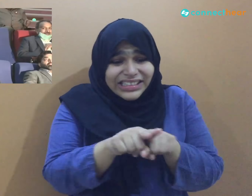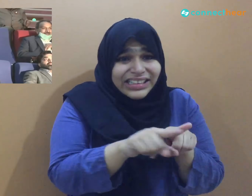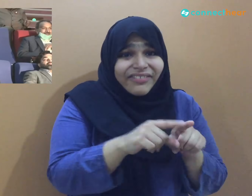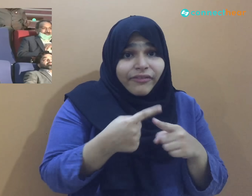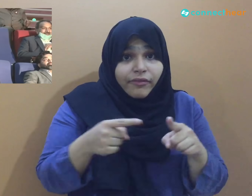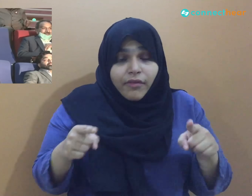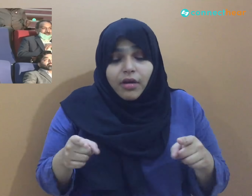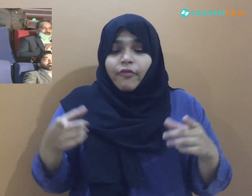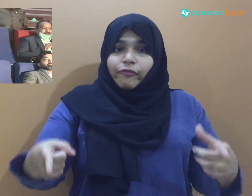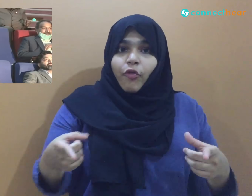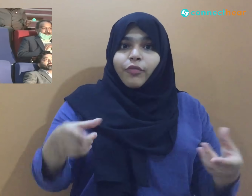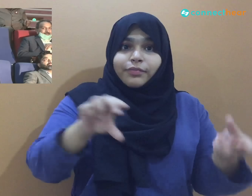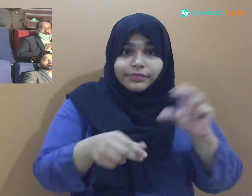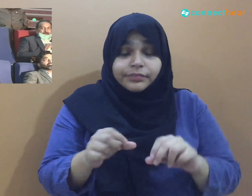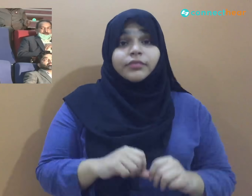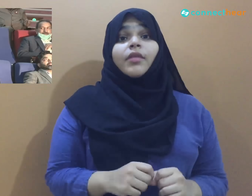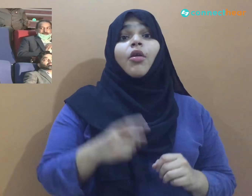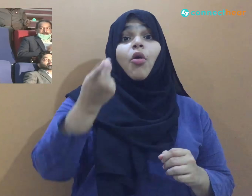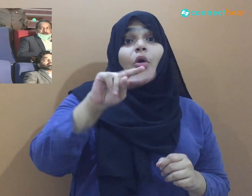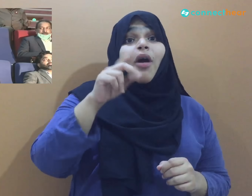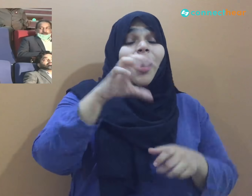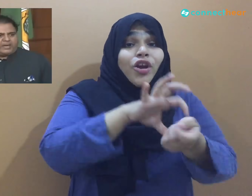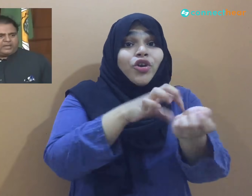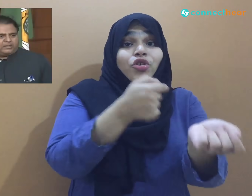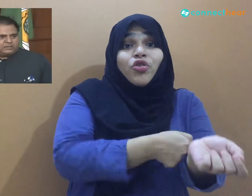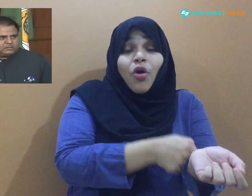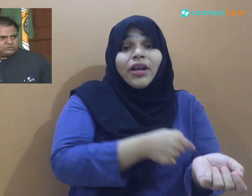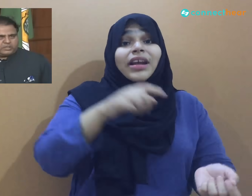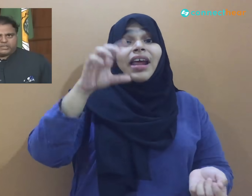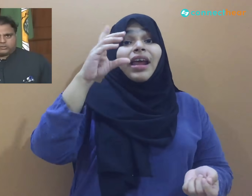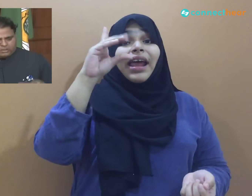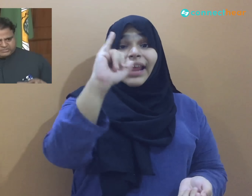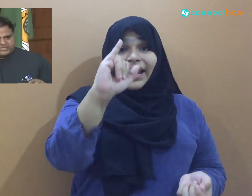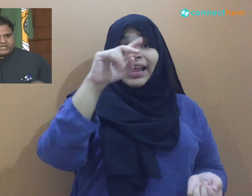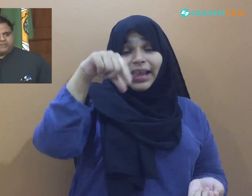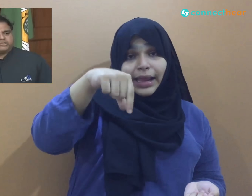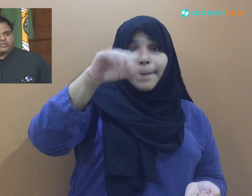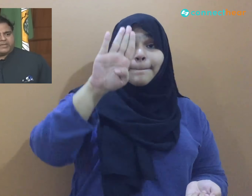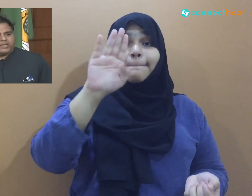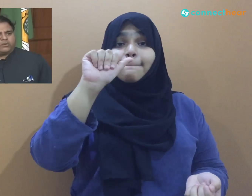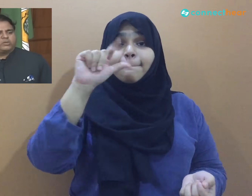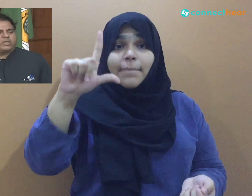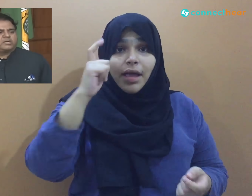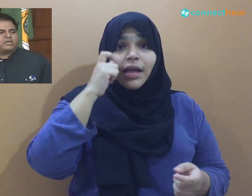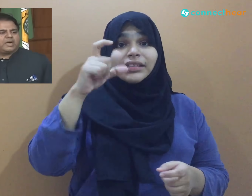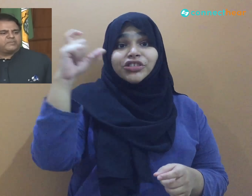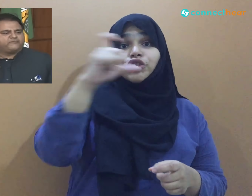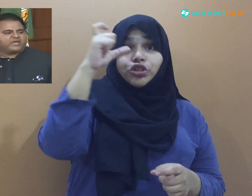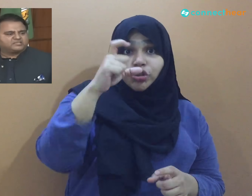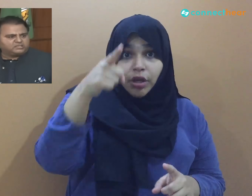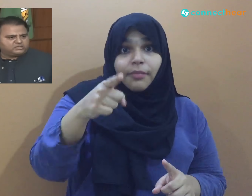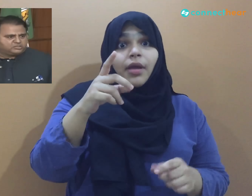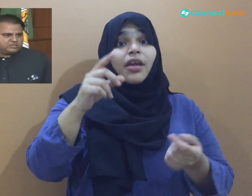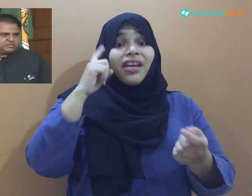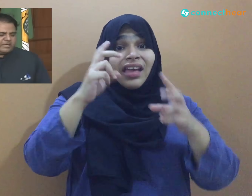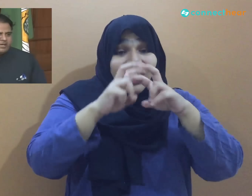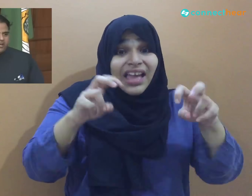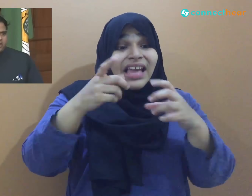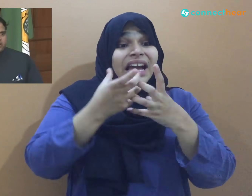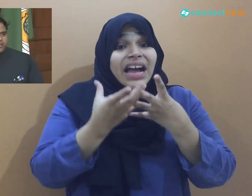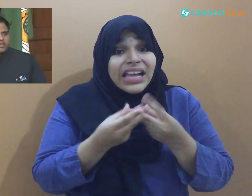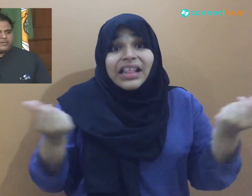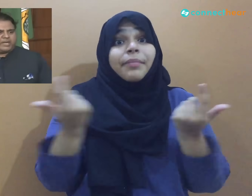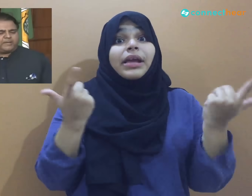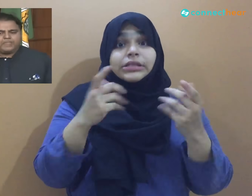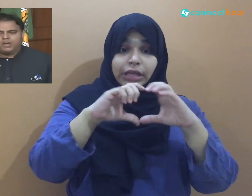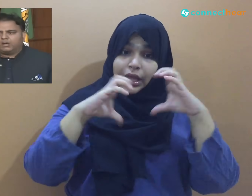عطاء الرحمان صاحب کے انڈر اور ڈاکٹر اقبال جو ہیں جو کامسٹیک کے اب چیئرمین ہیں, ان کے انڈر ہم نے ویکسین ریسرچ کے لیے ایک